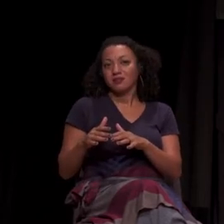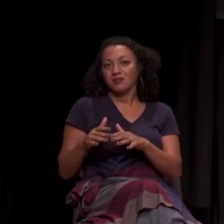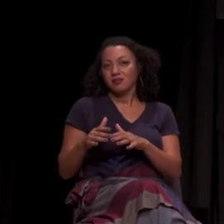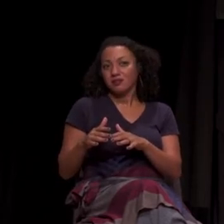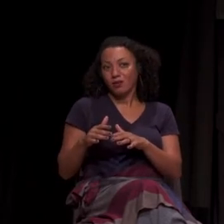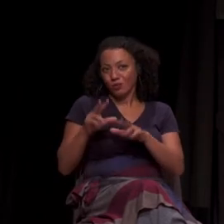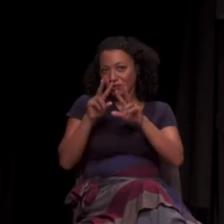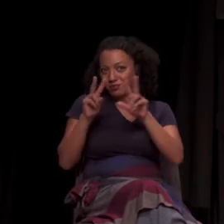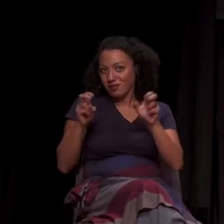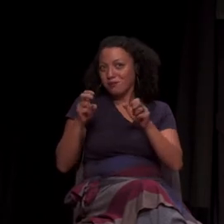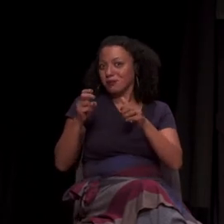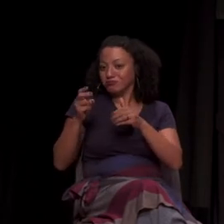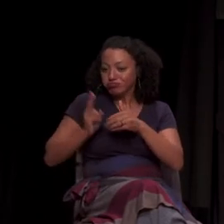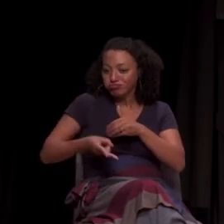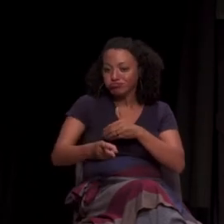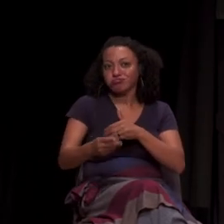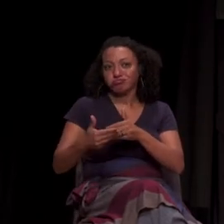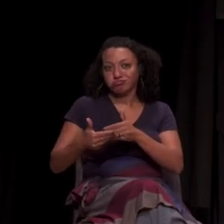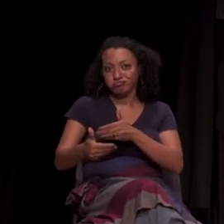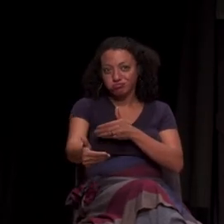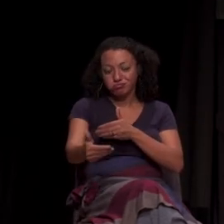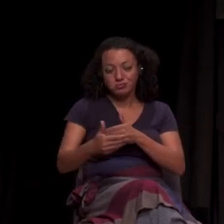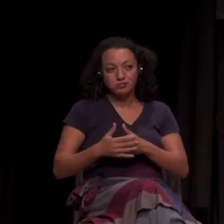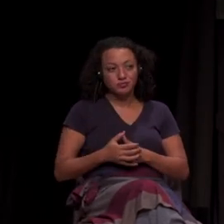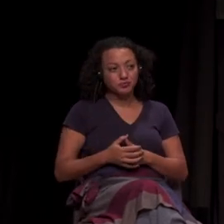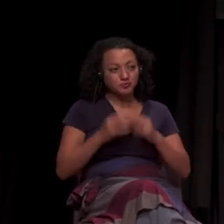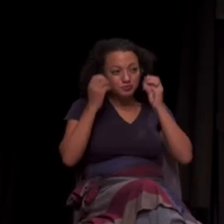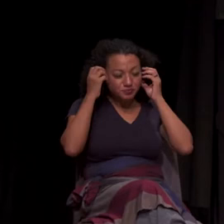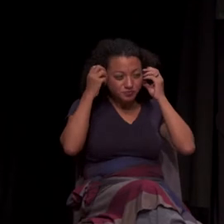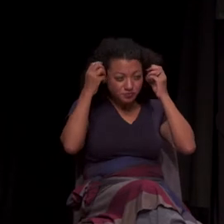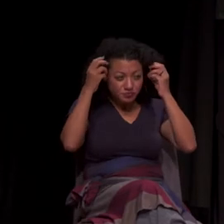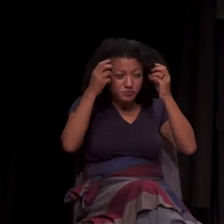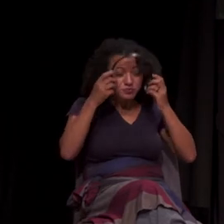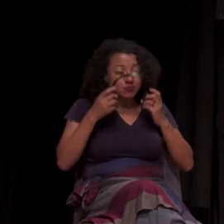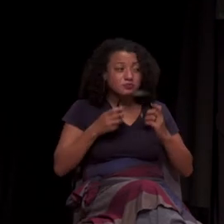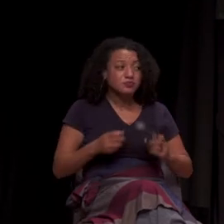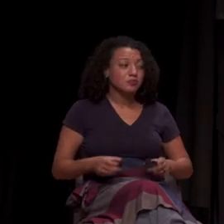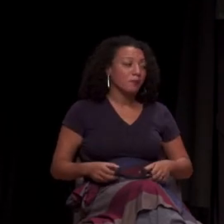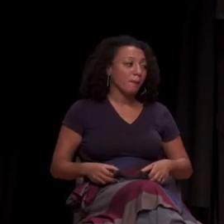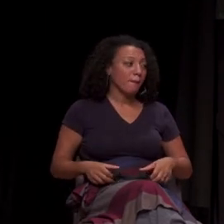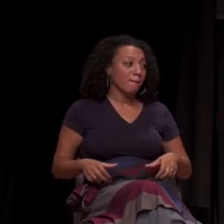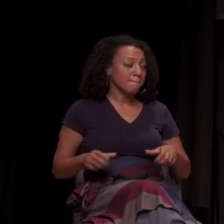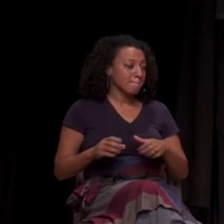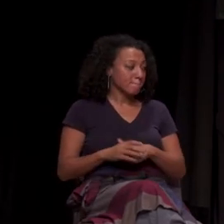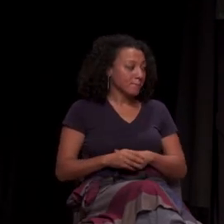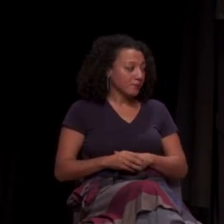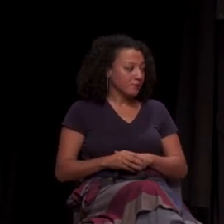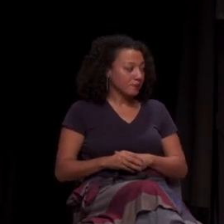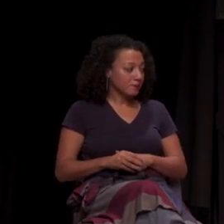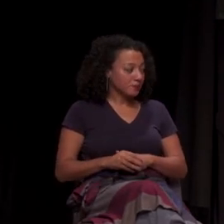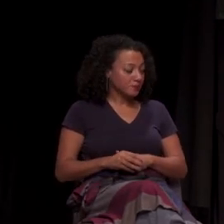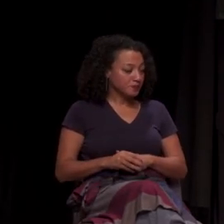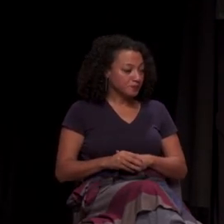Obrigada. Tenho aqui uma pergunta para... And the last question.